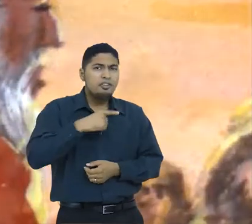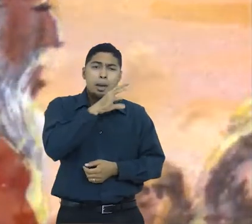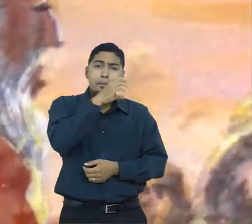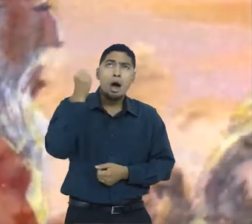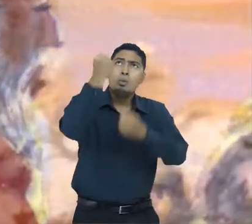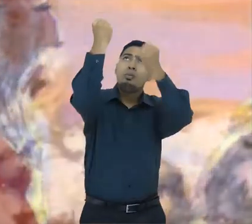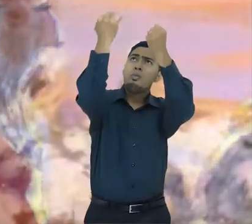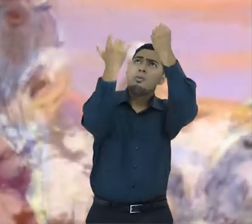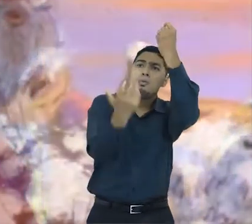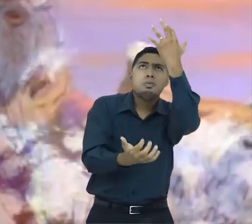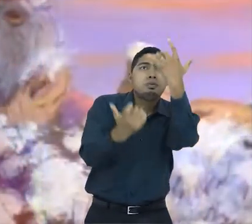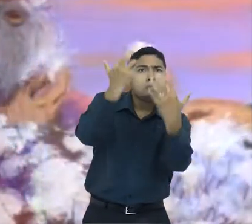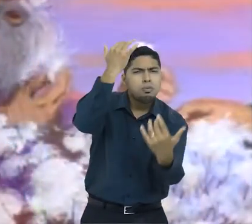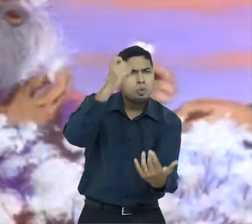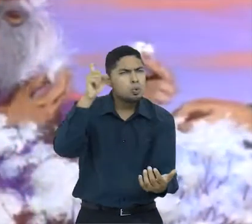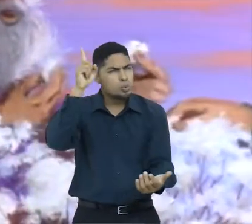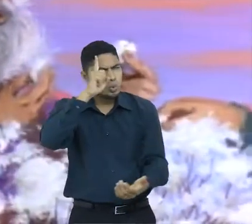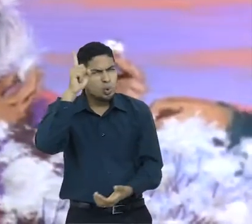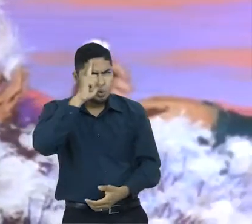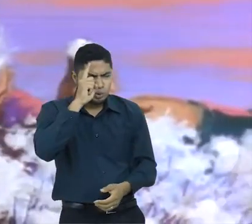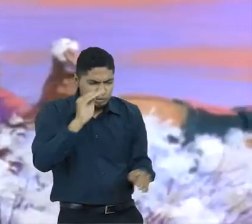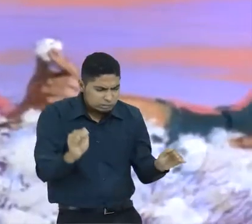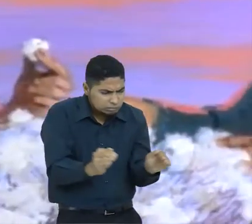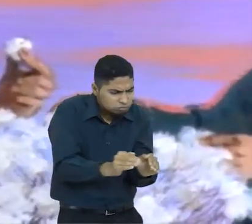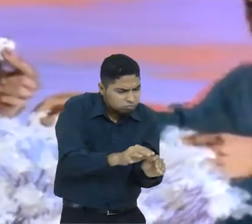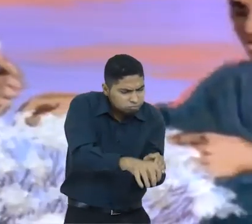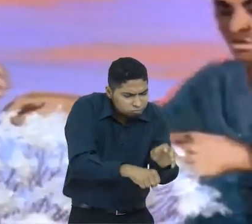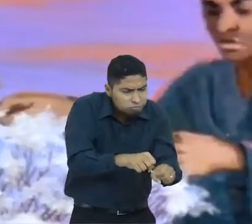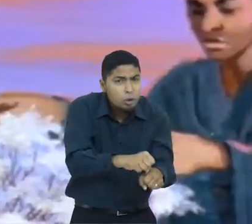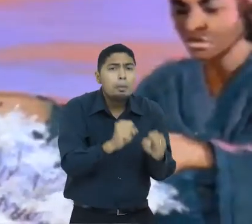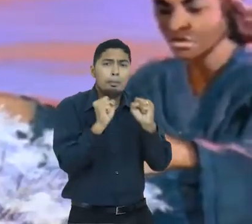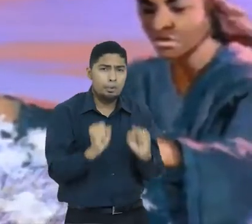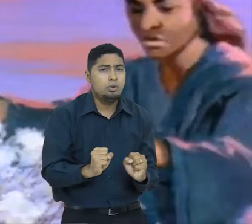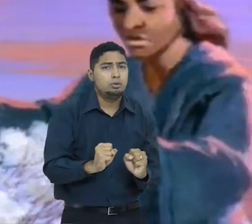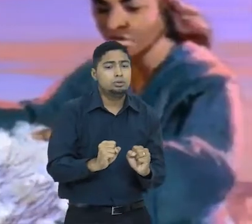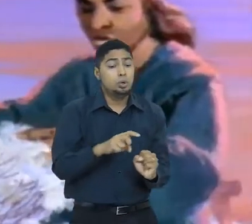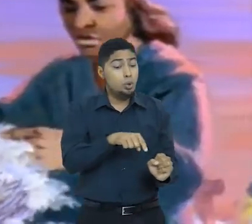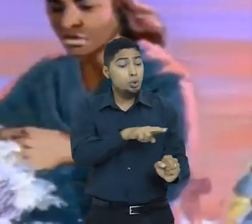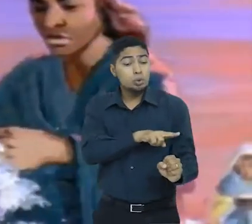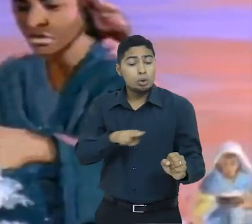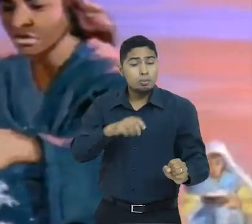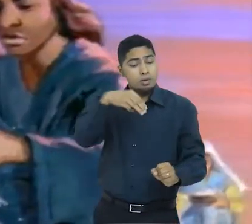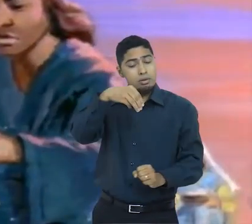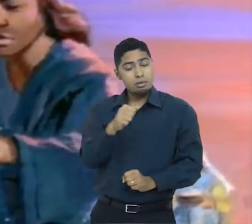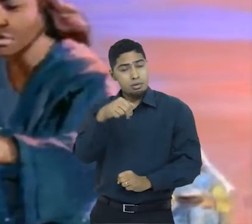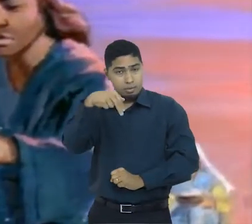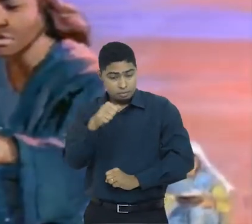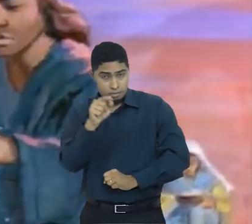Prestem atenção, vou fazer cair pão do céu. Cedo, todos os dias, vocês recolherão os pães. Aquele pão